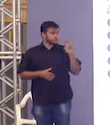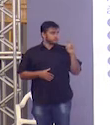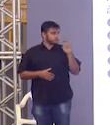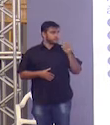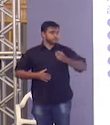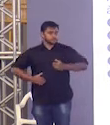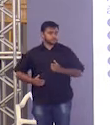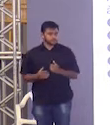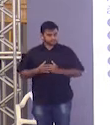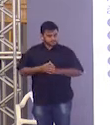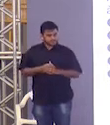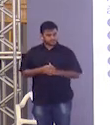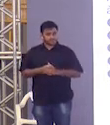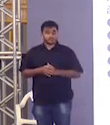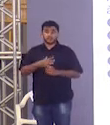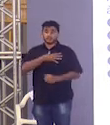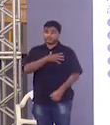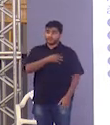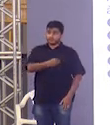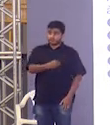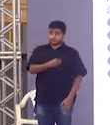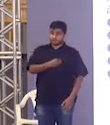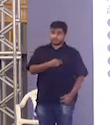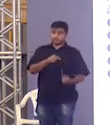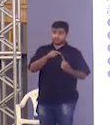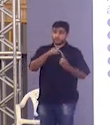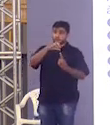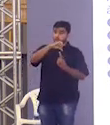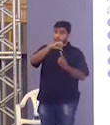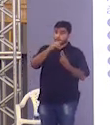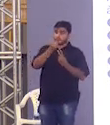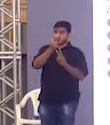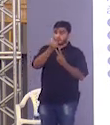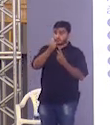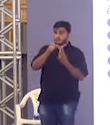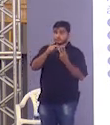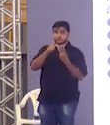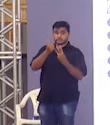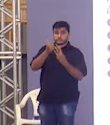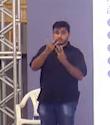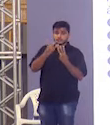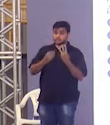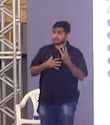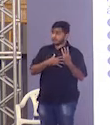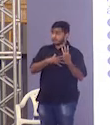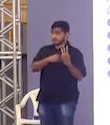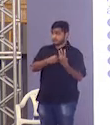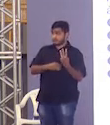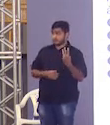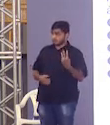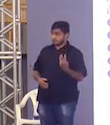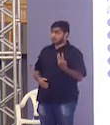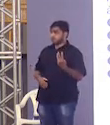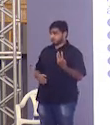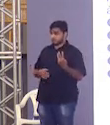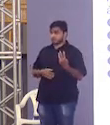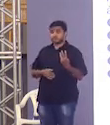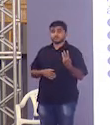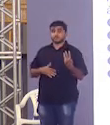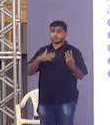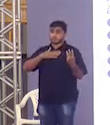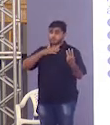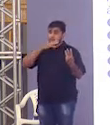anos, e os seus filhos têm 9, 11 e 13 anos. Um pai tem 55